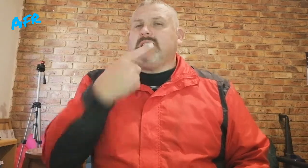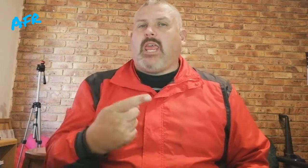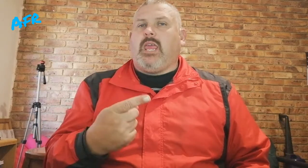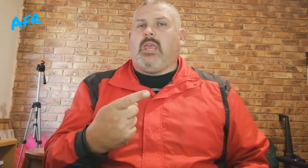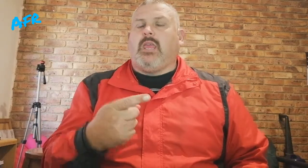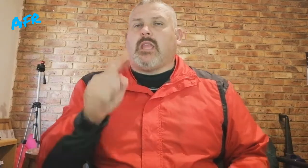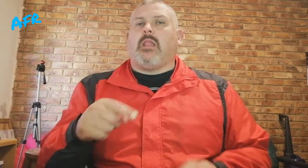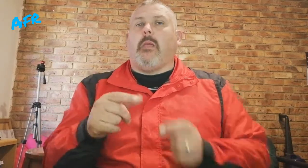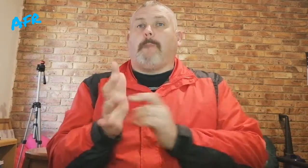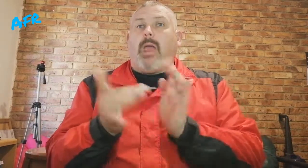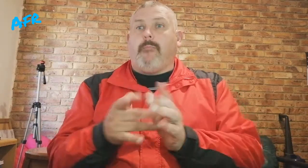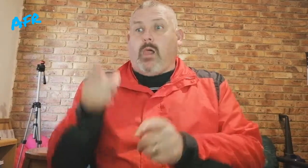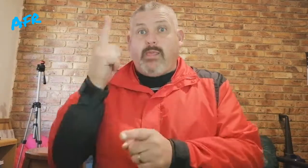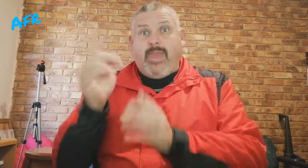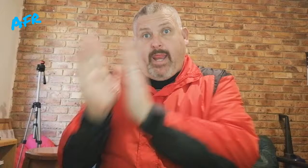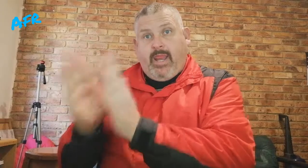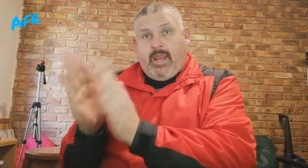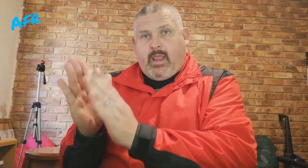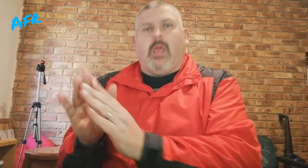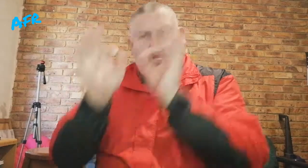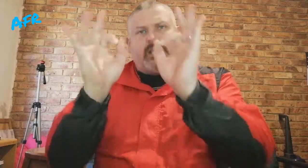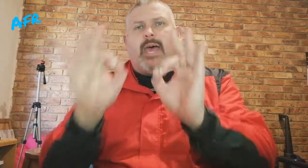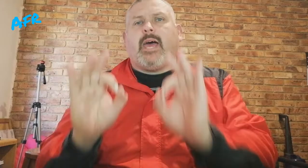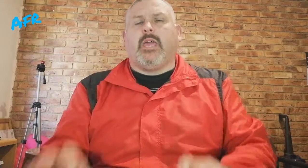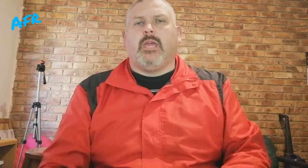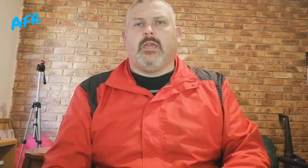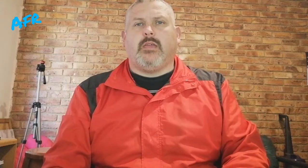sê dat Bybel 1 is te reg.